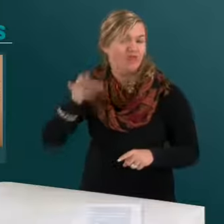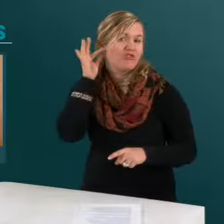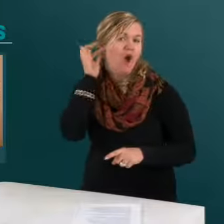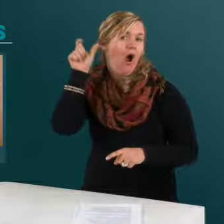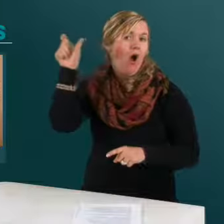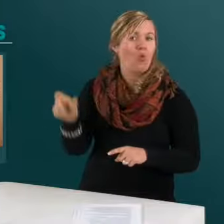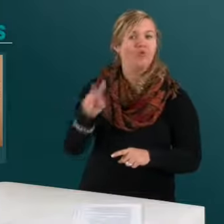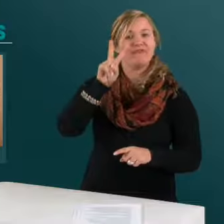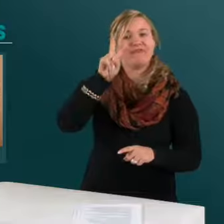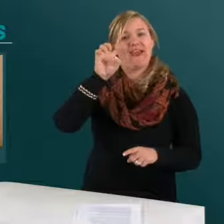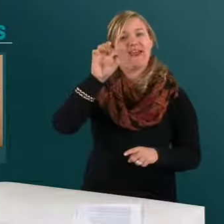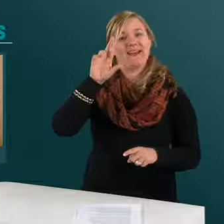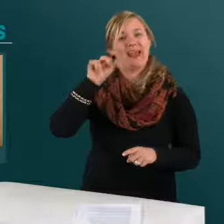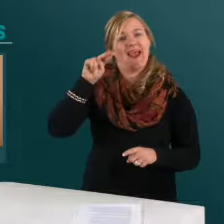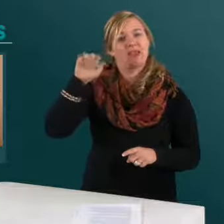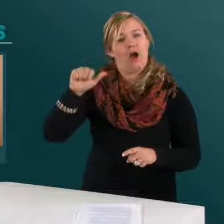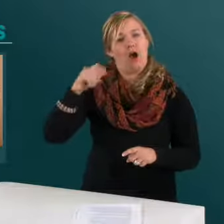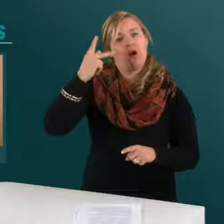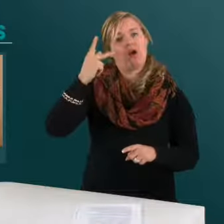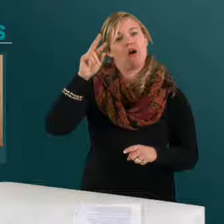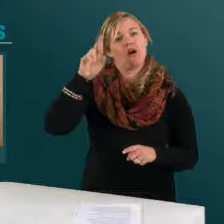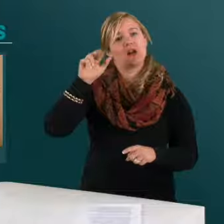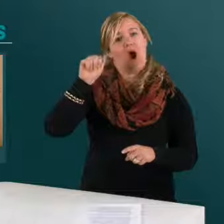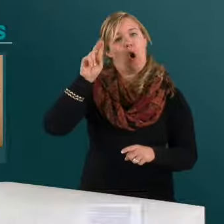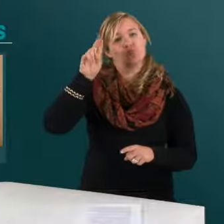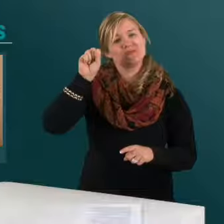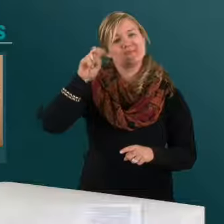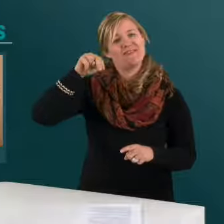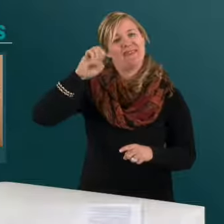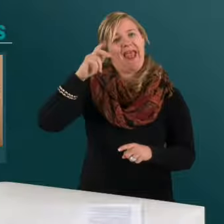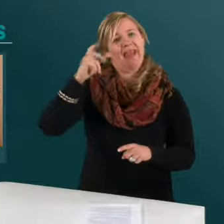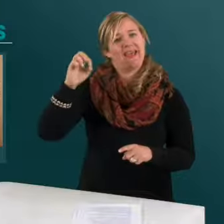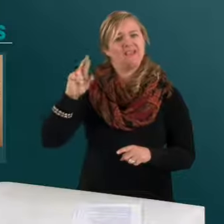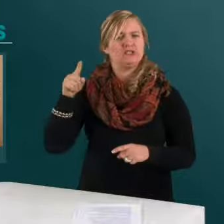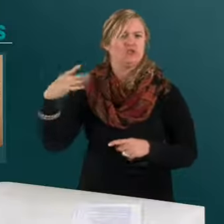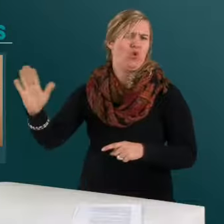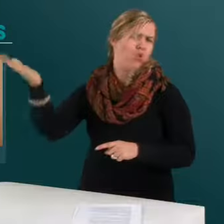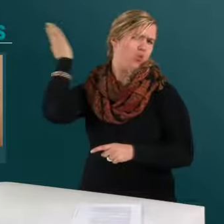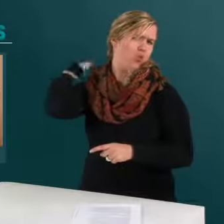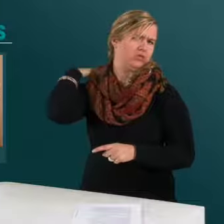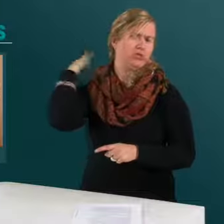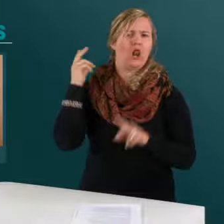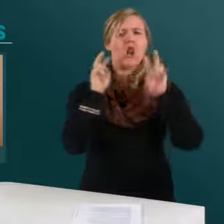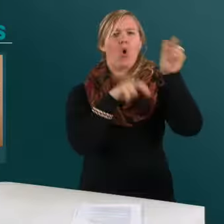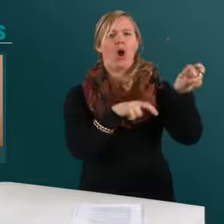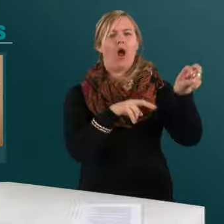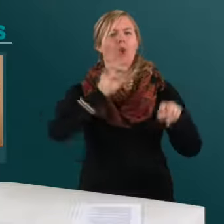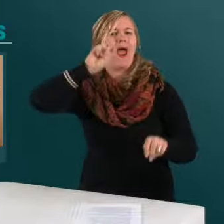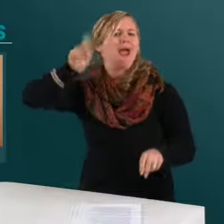krausnick die damals in locarno am sgb fss kongress im 2009 ein referat hielt